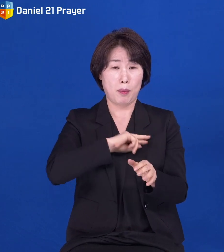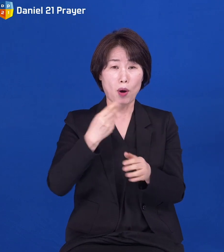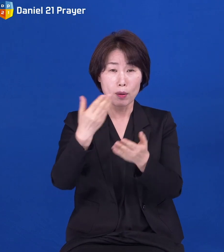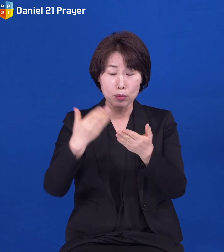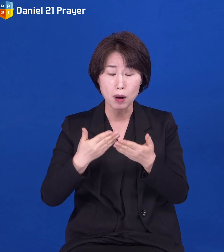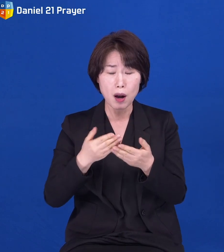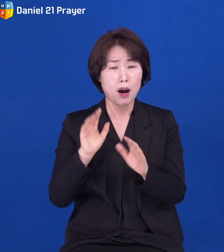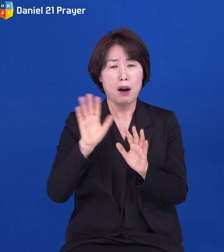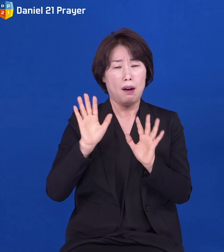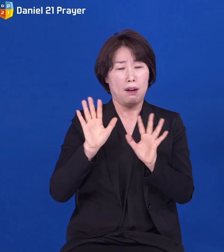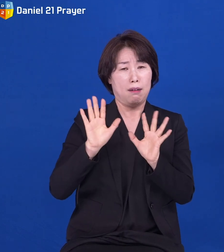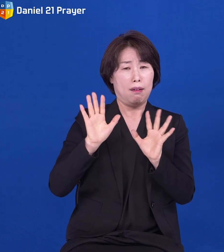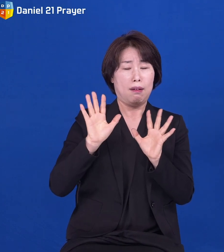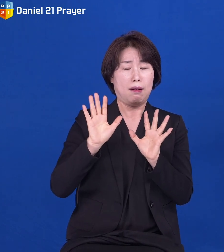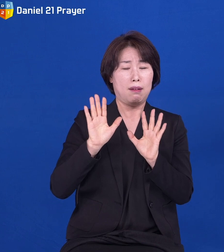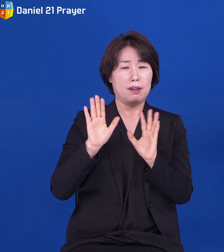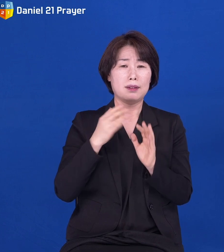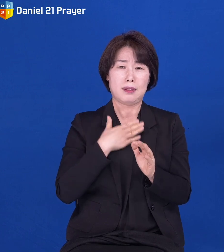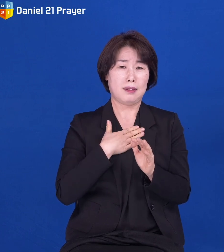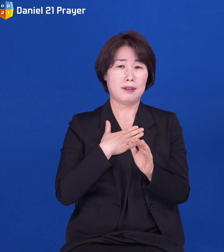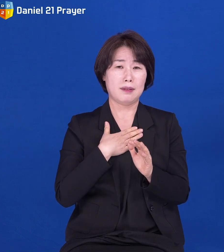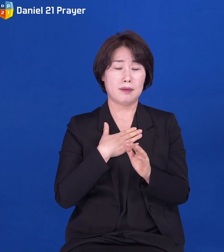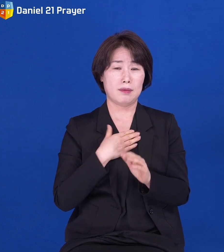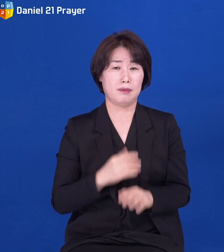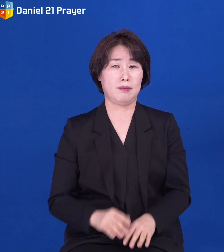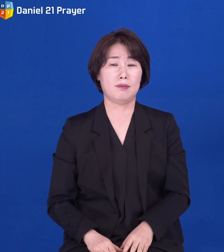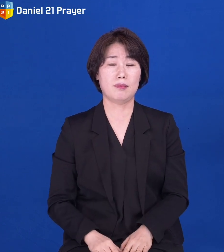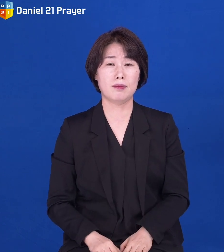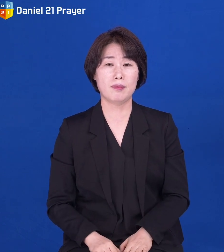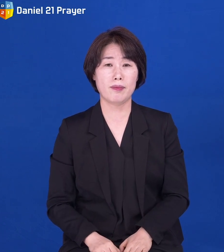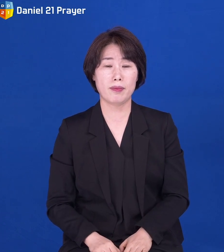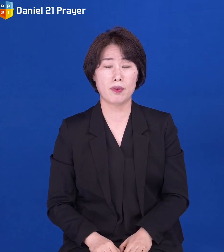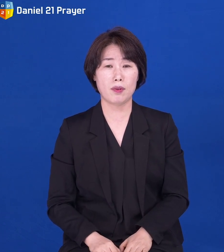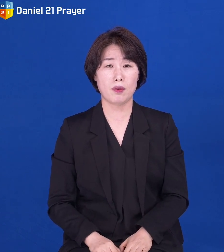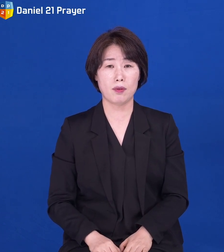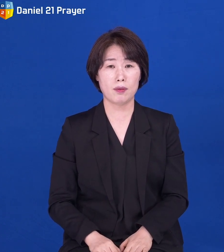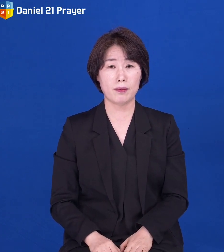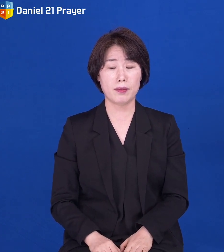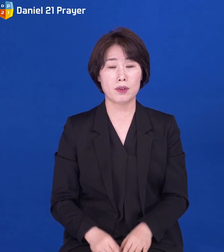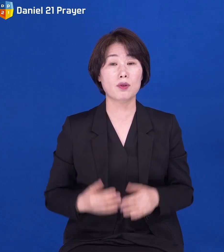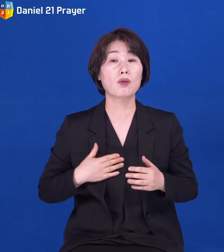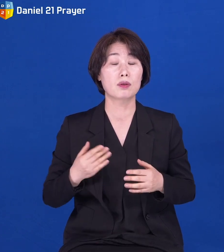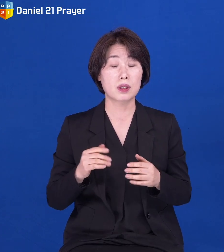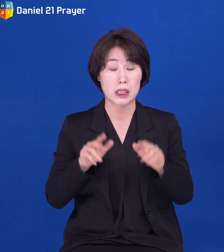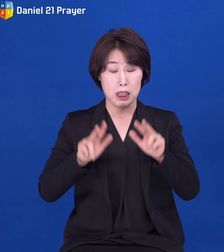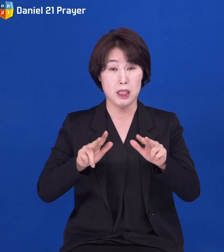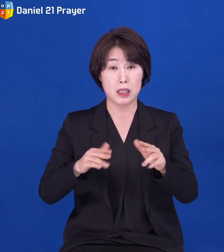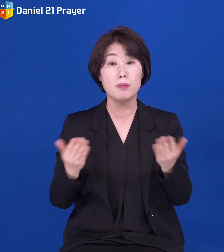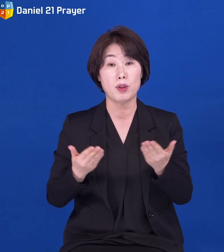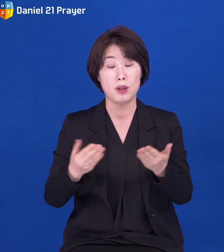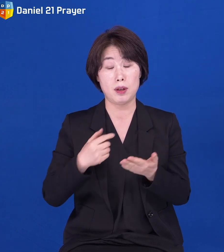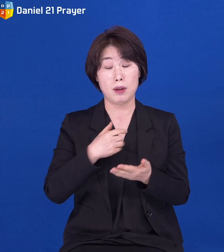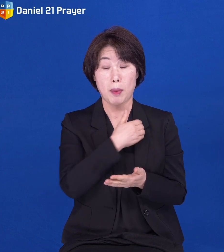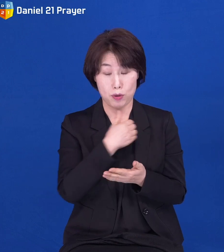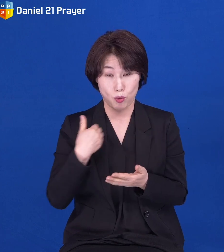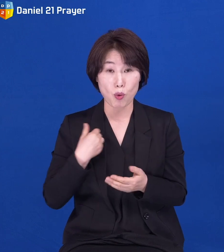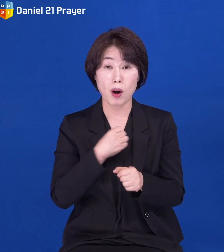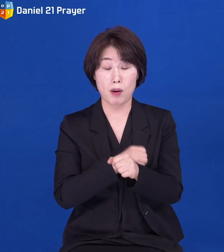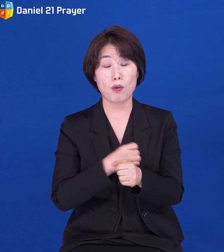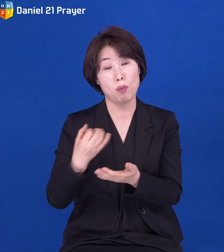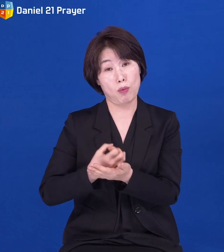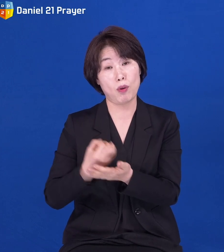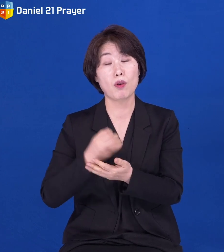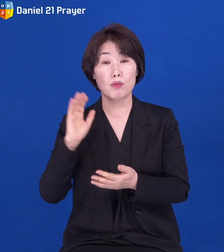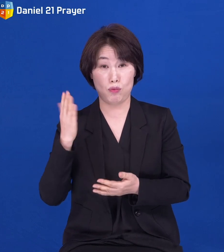사람 너무 많으니까. 저는 그런 쪽에 관심도 없고 지금 열심히 일하는 게 전 일을 해야 돼서요. 돈을 벌어야 돼서 안